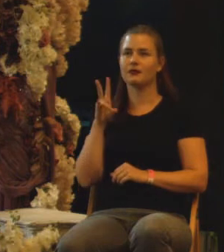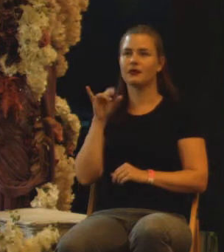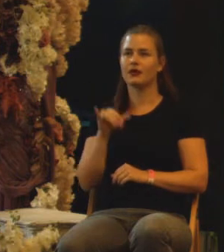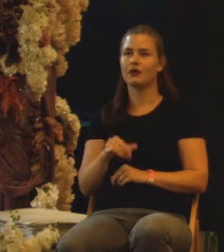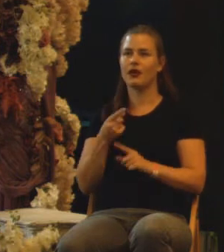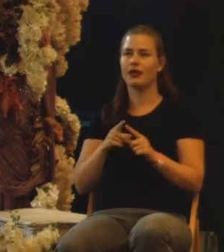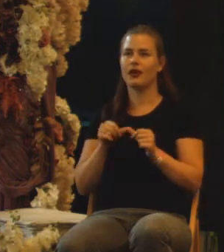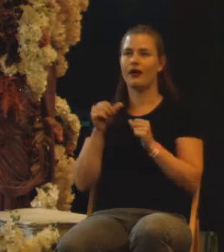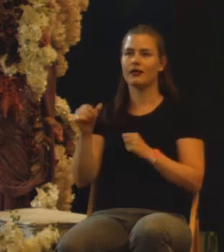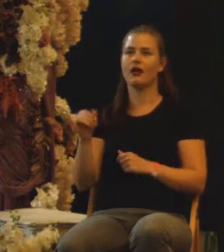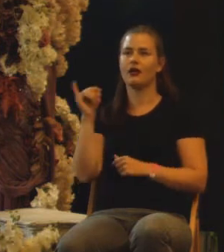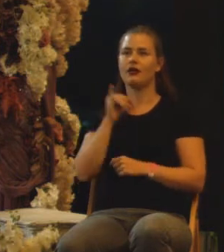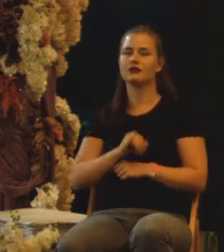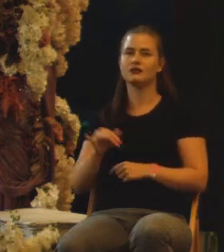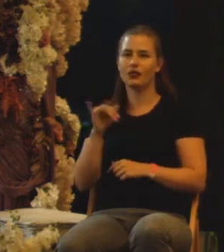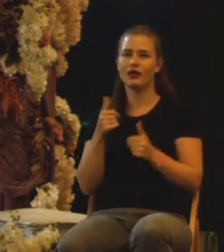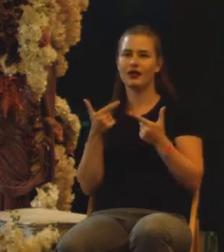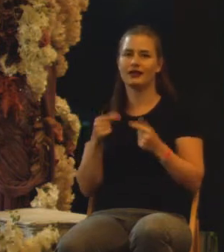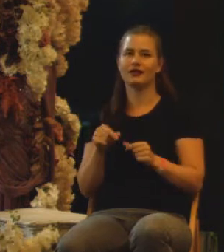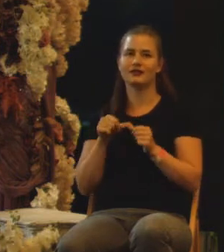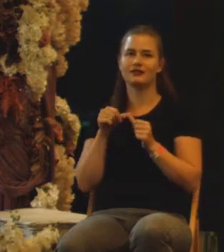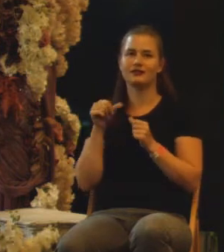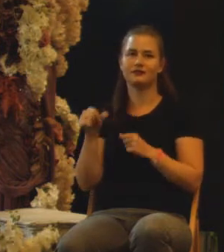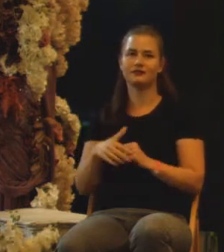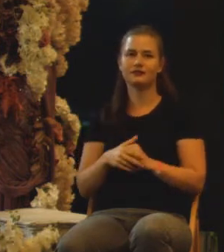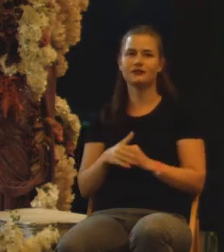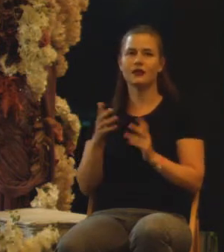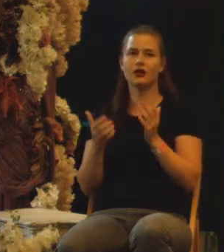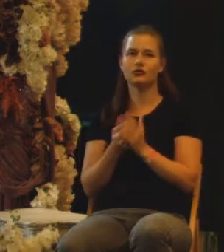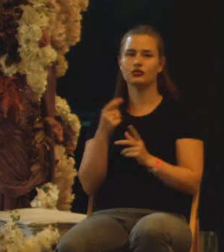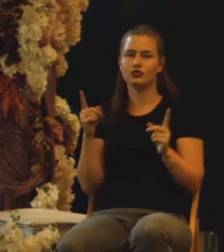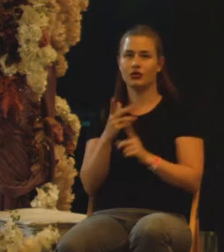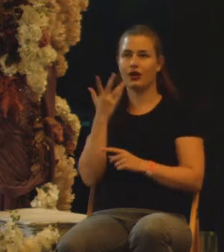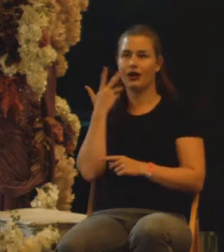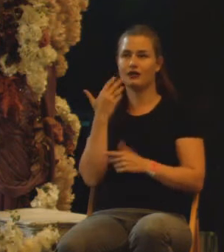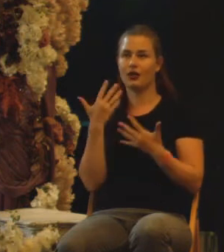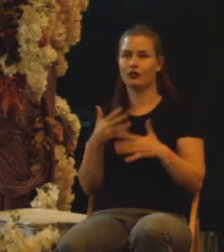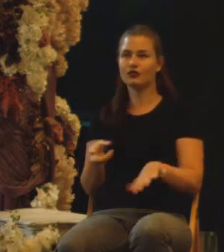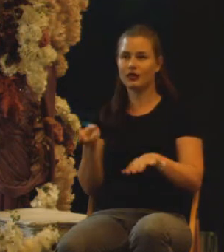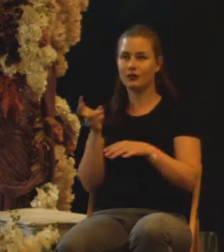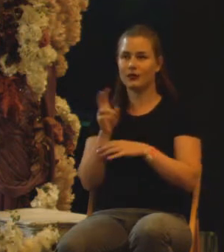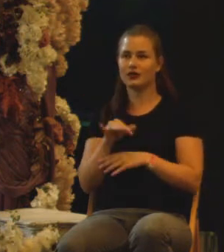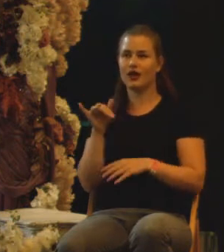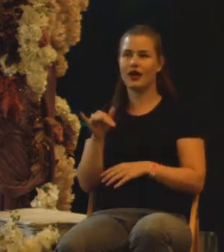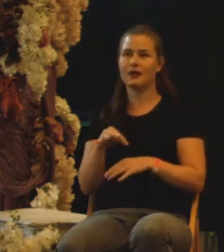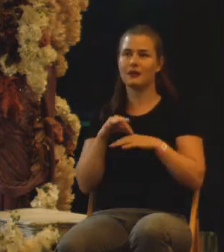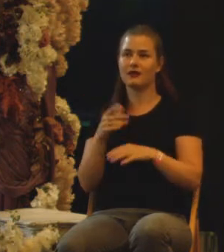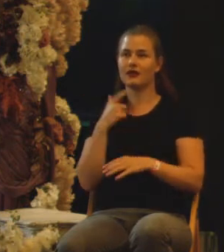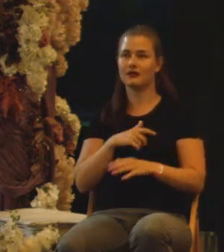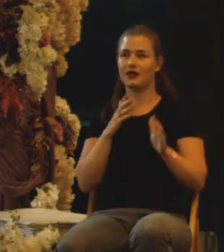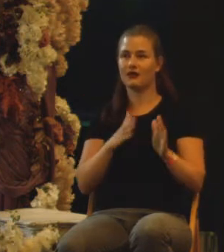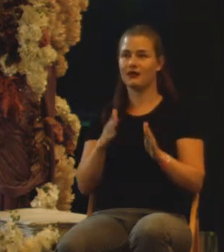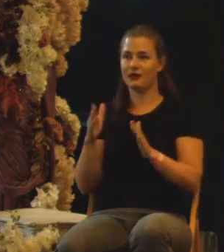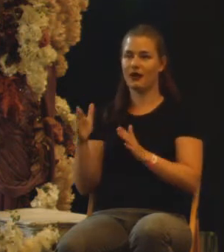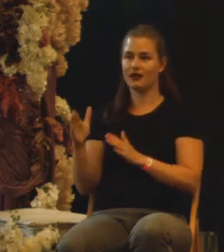отдельная история где-то там. И вот получается, что... Когда ты уже пришла и привела себя в порядок,